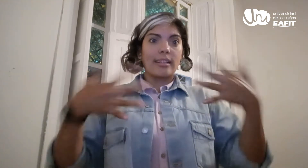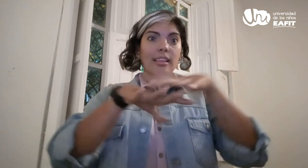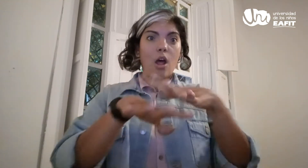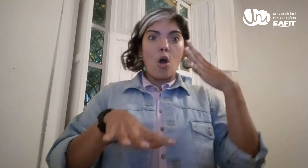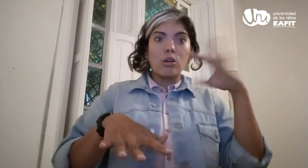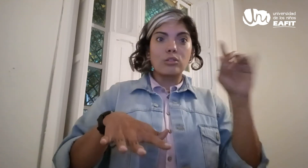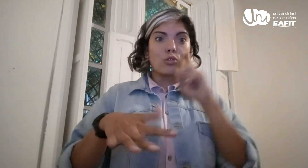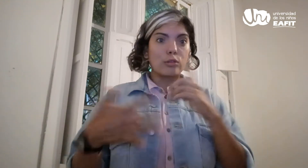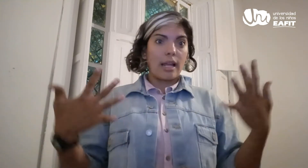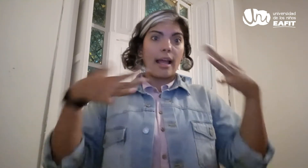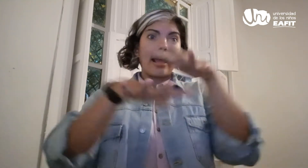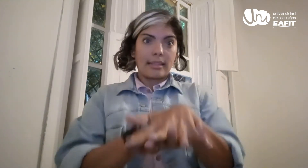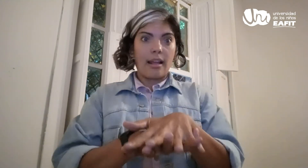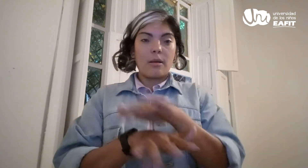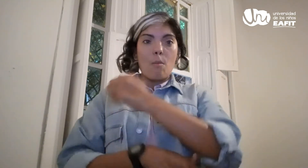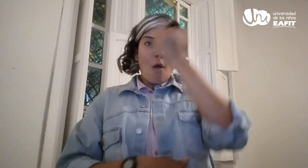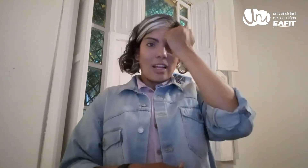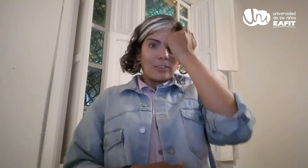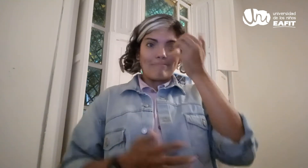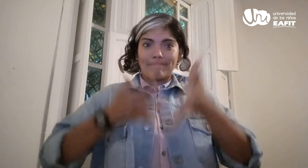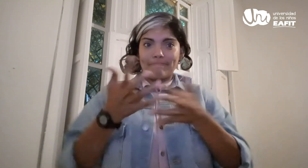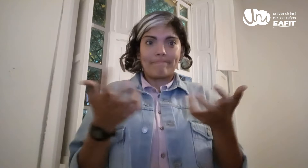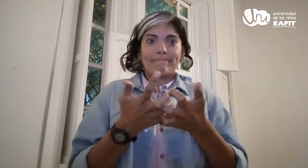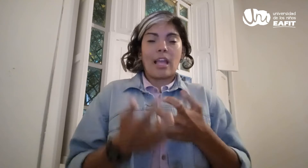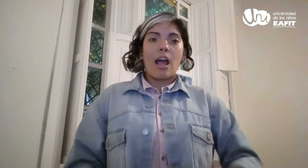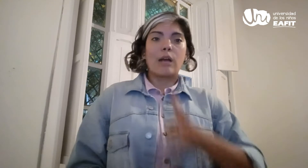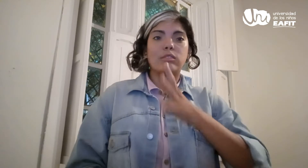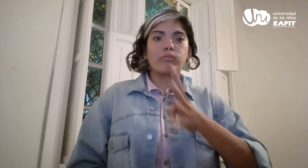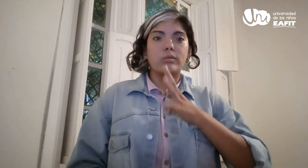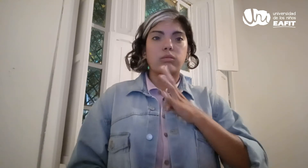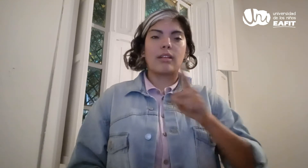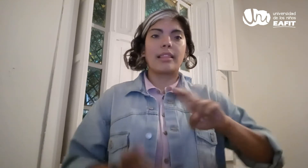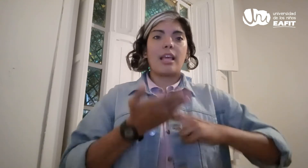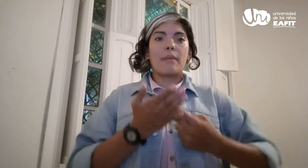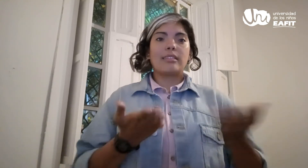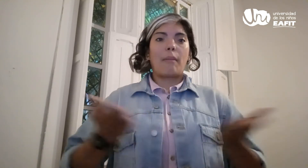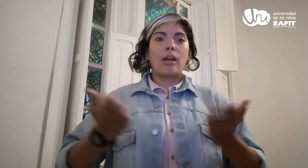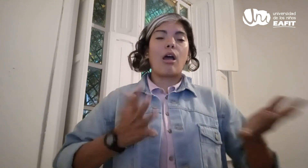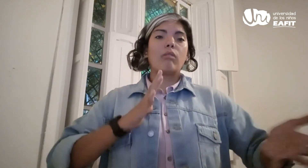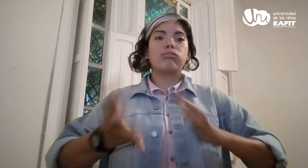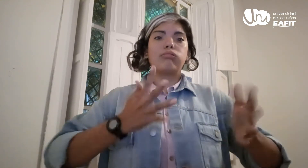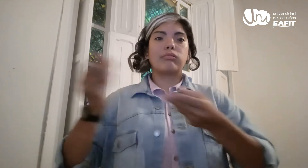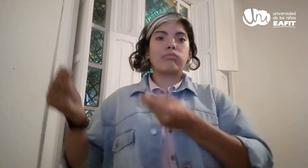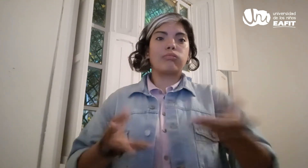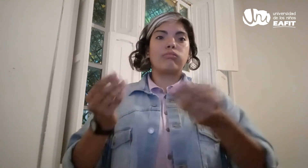clase hay estudiantes sordos y oyentes y el profesor no sabe lengua de señas y se comunica a través del español